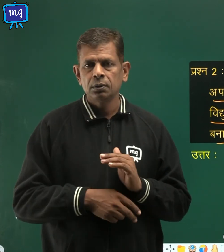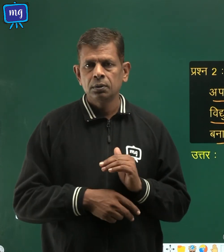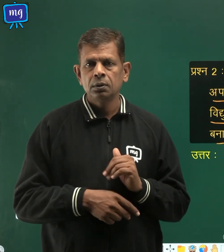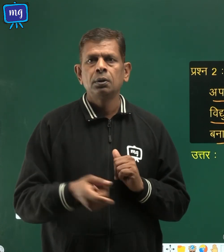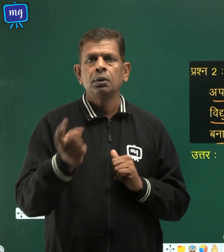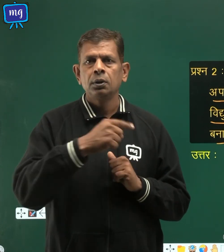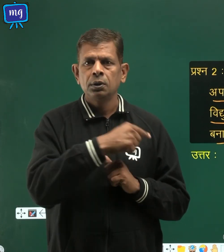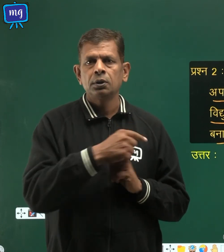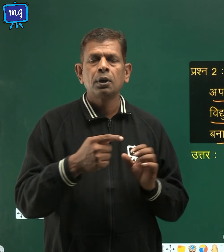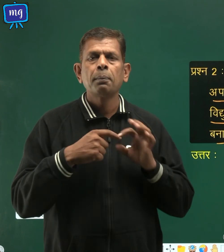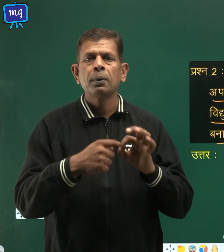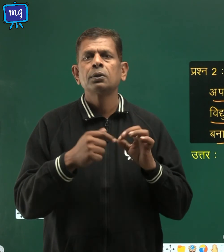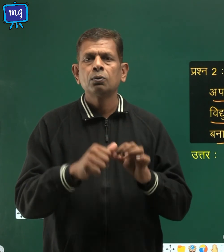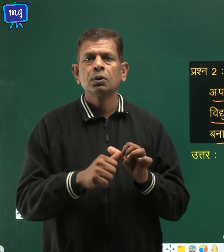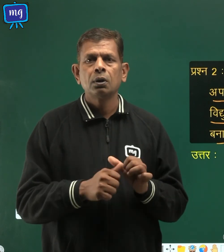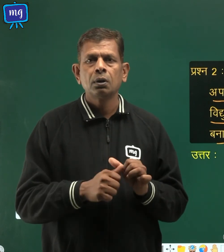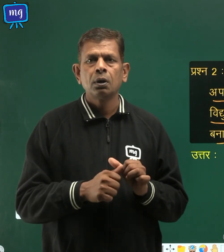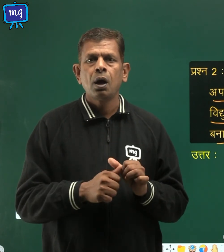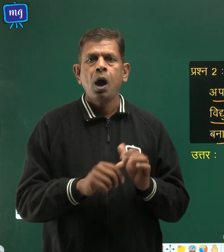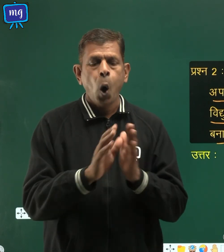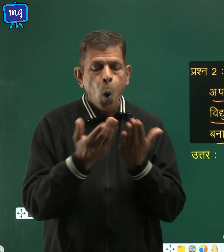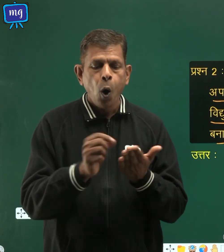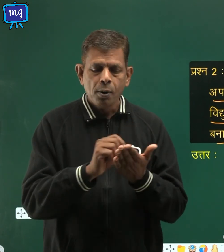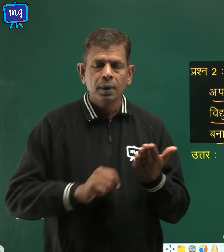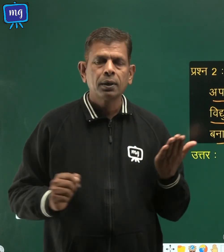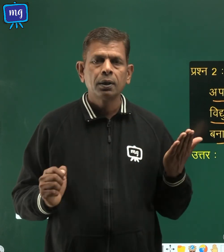इसके प्रश्न उत्तर कॉपी में लिखना,